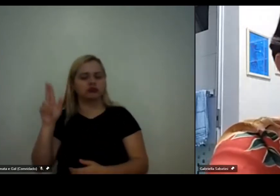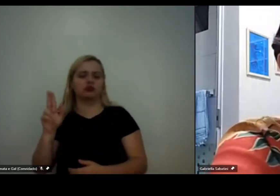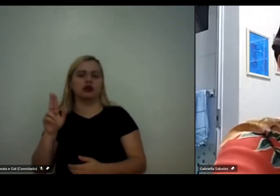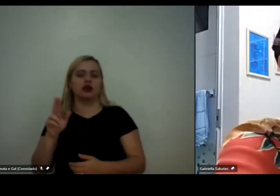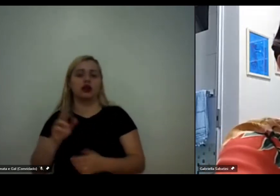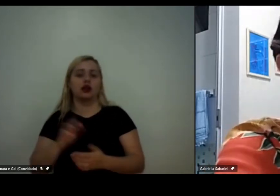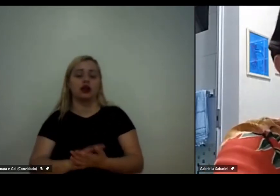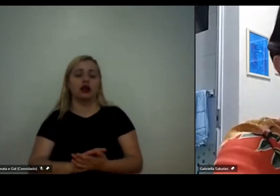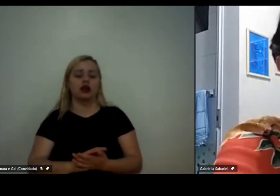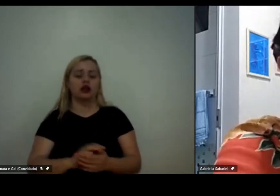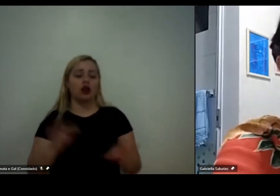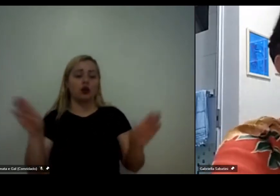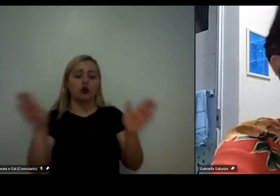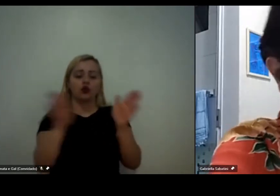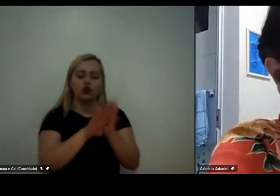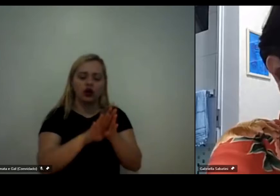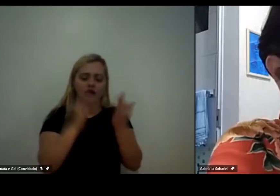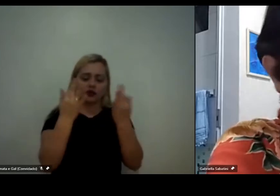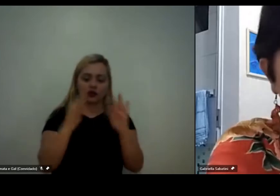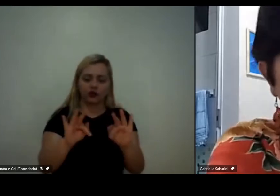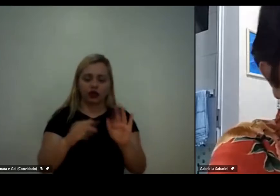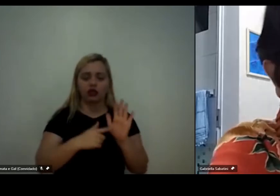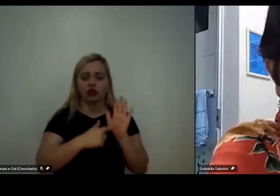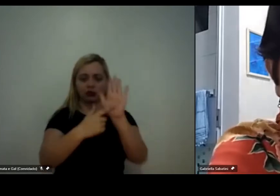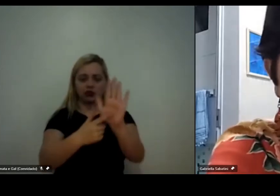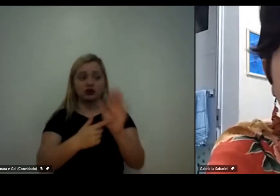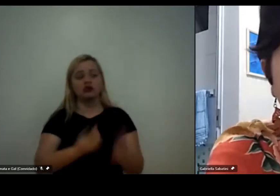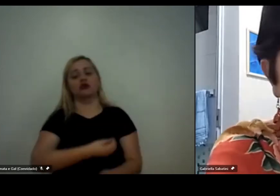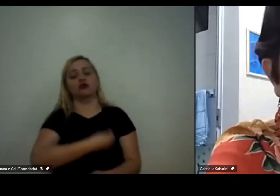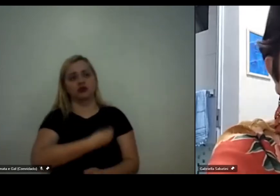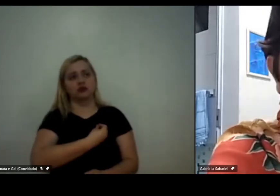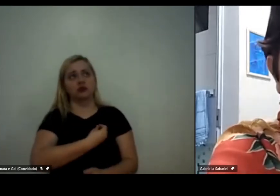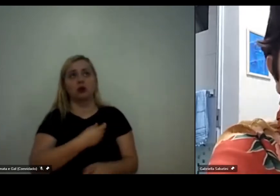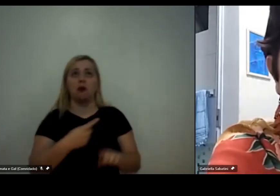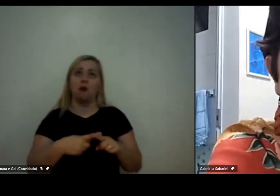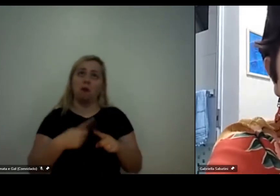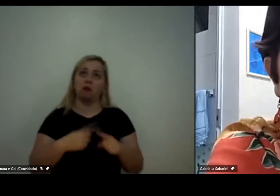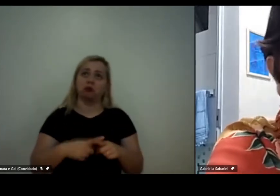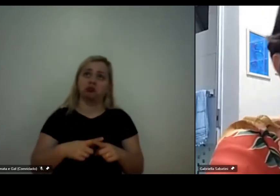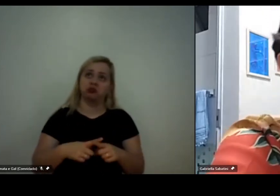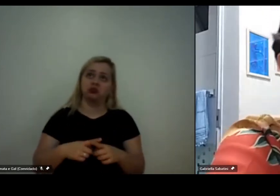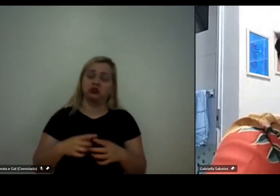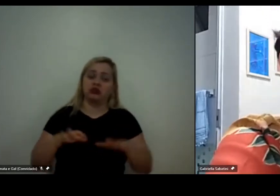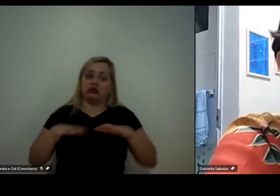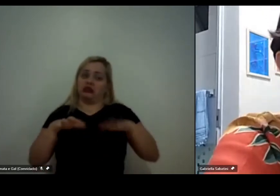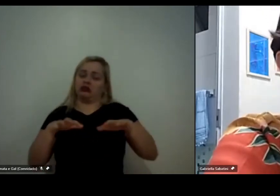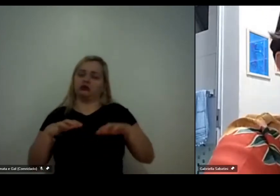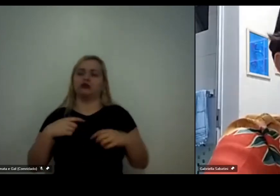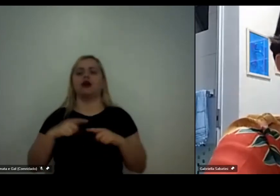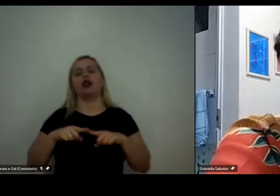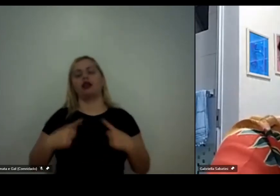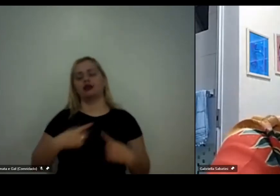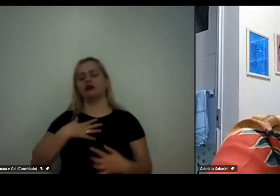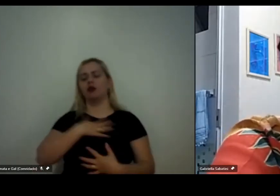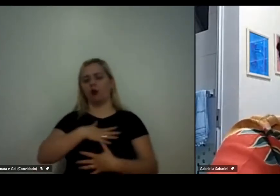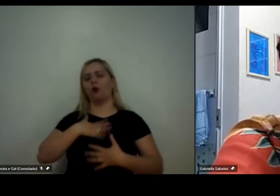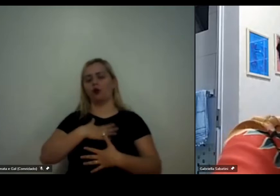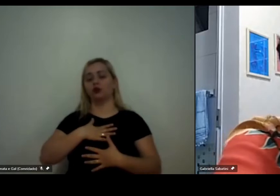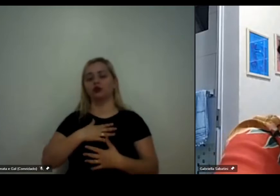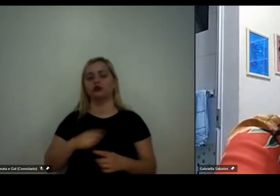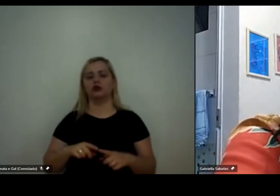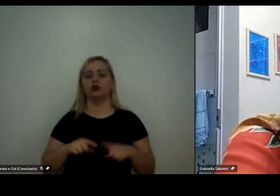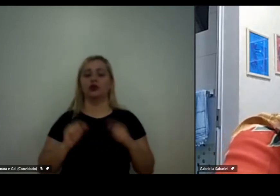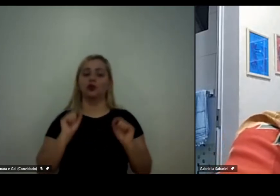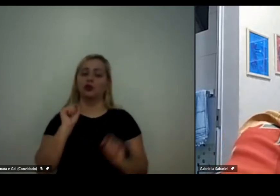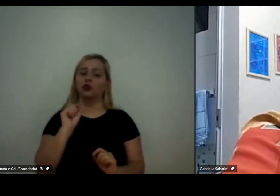de não chegar ao fim dessa apresentação viva. Eu sei, é drama, eu gosto. Mas o que me resta é a pobreza